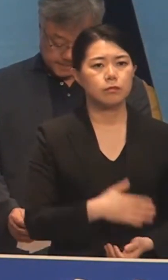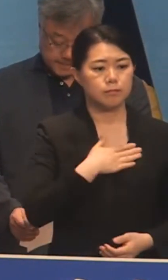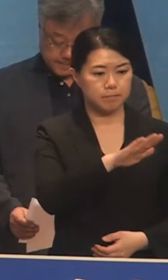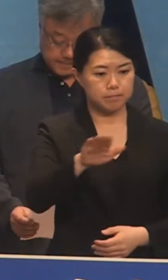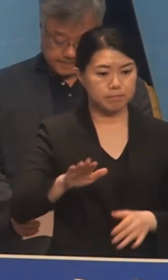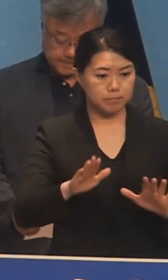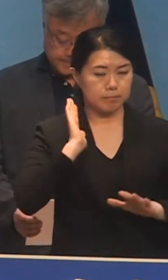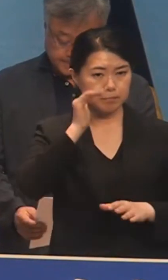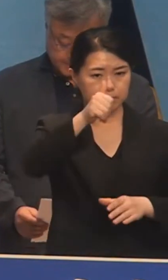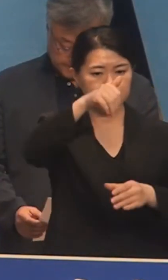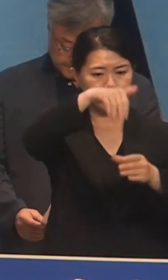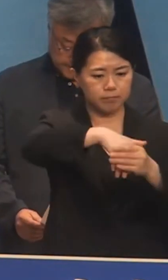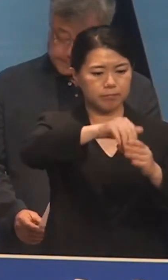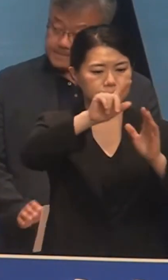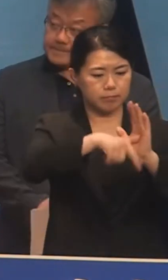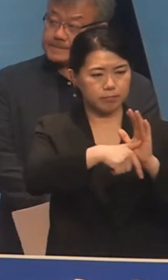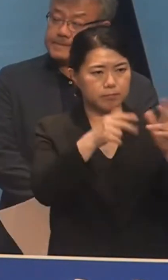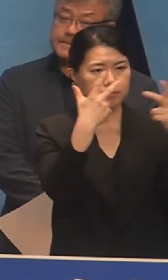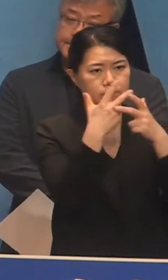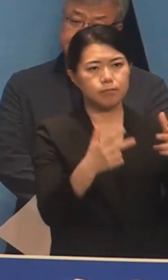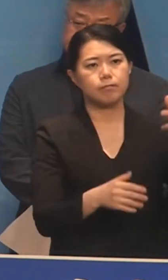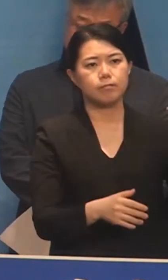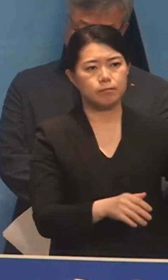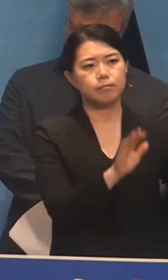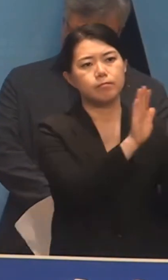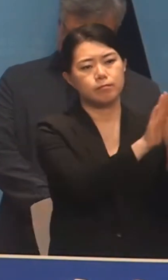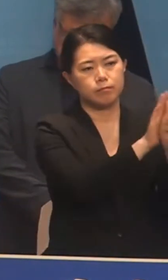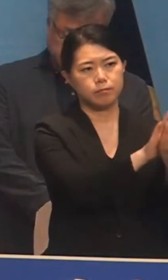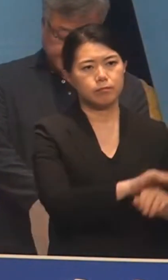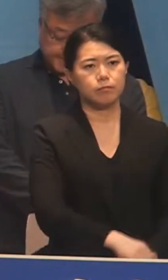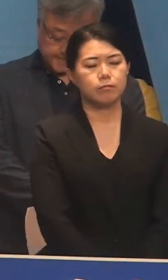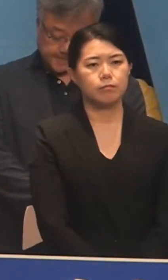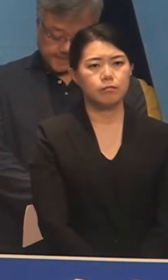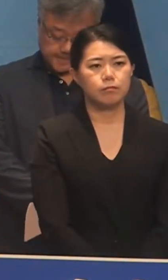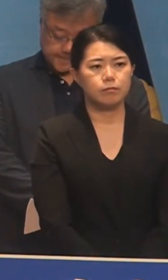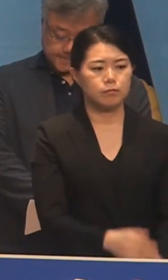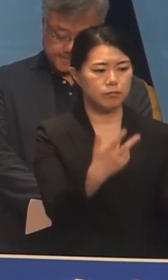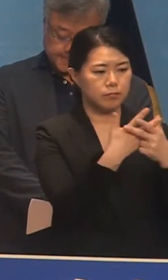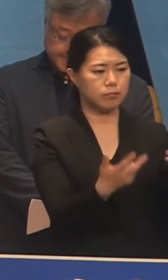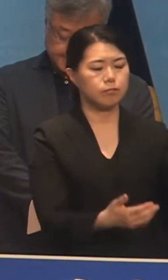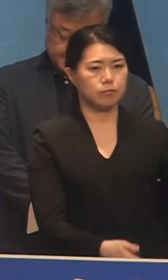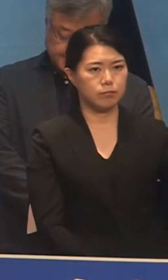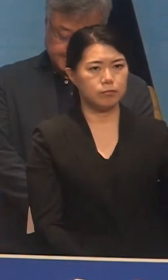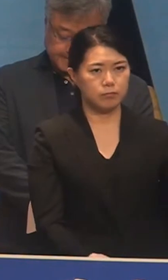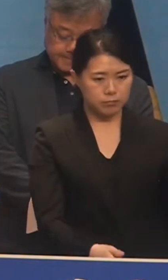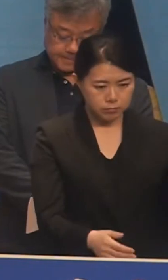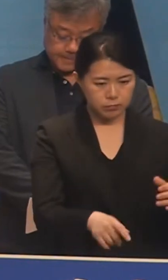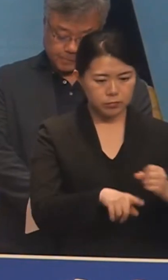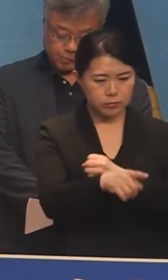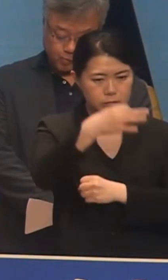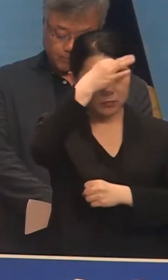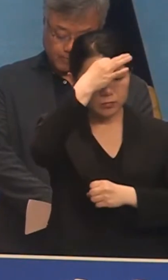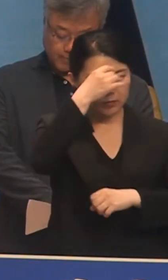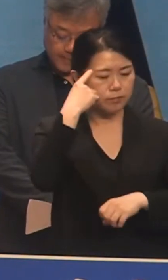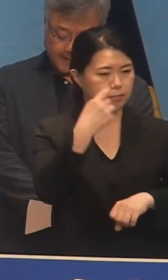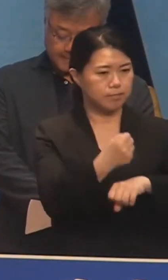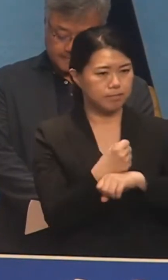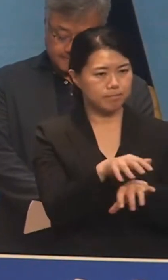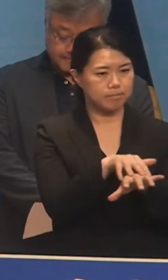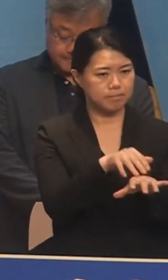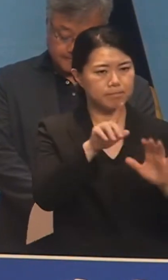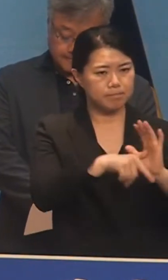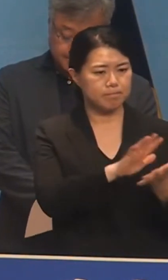우리는 이번 대통령 선거에서 이재명 후보를 지지합니다. 이재명 후보는 과학기술 연구개발 체계의